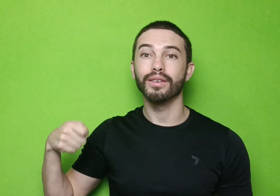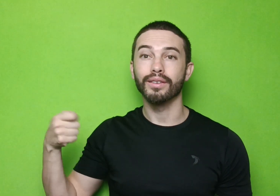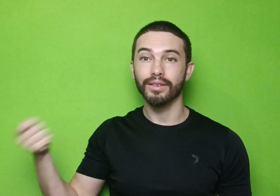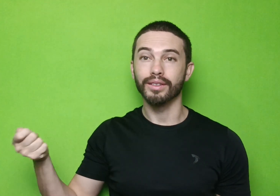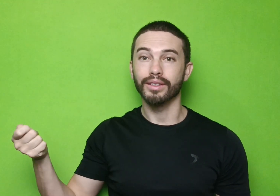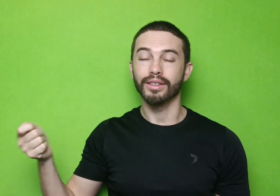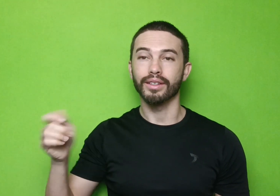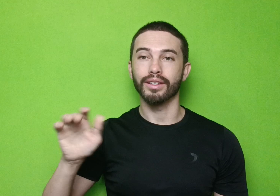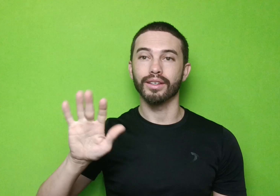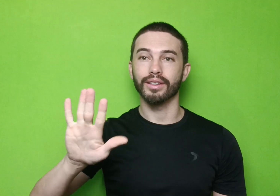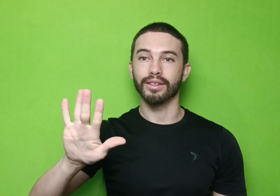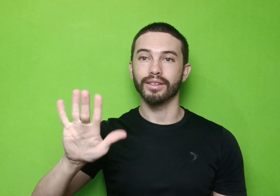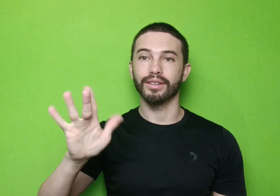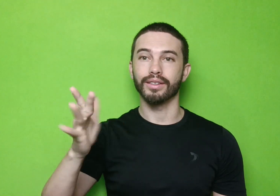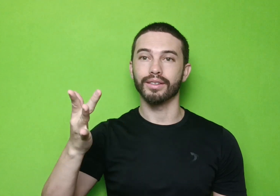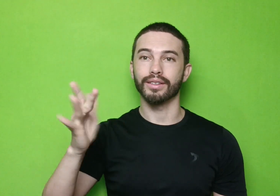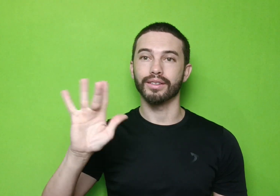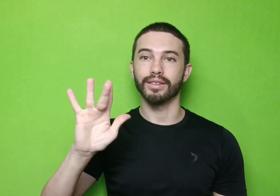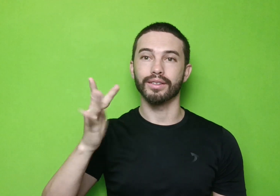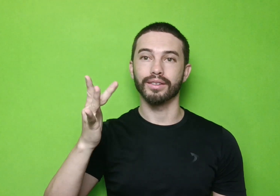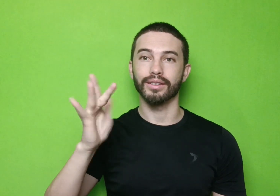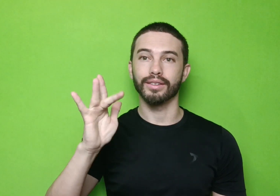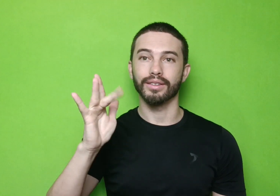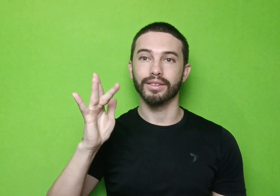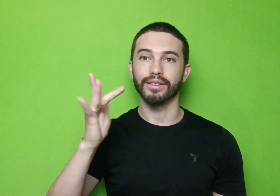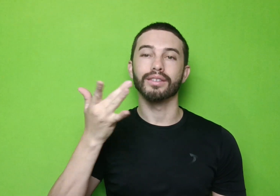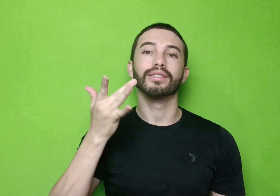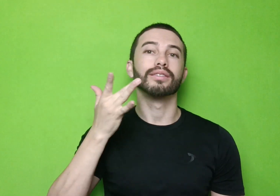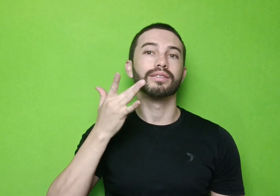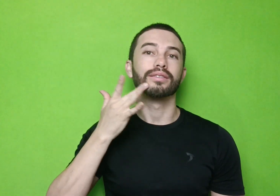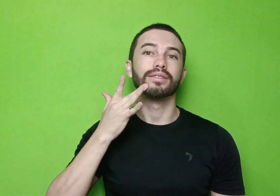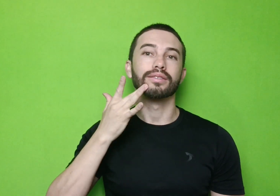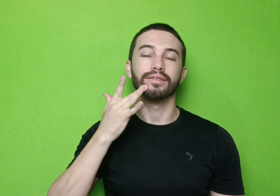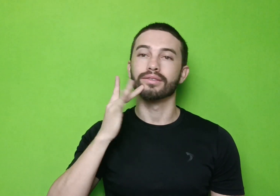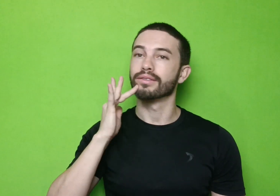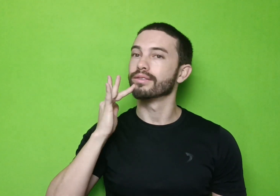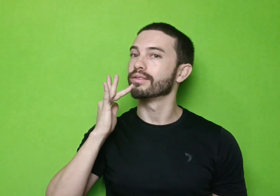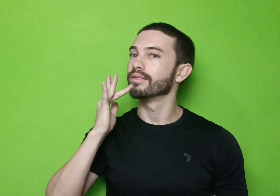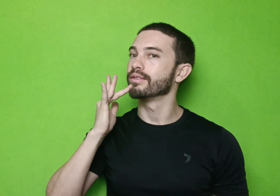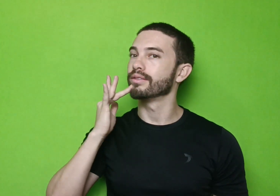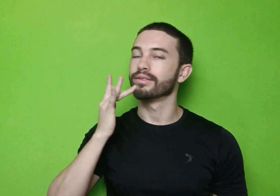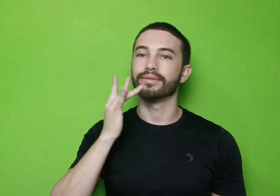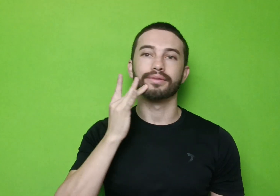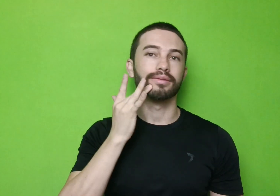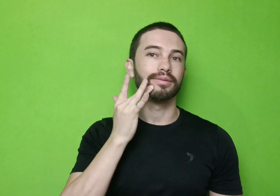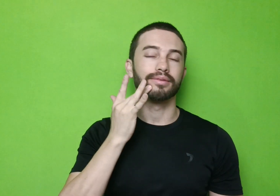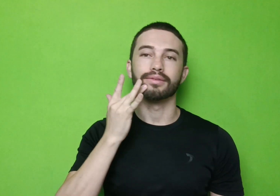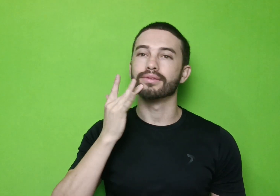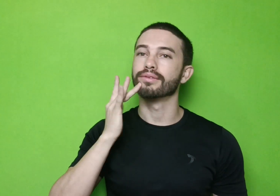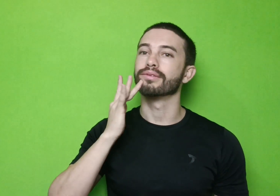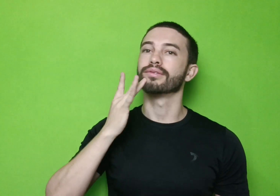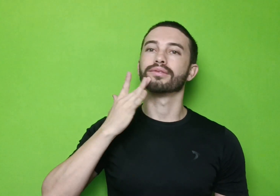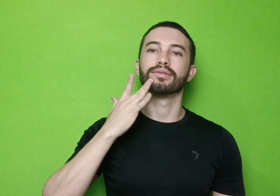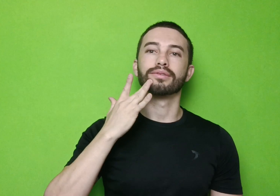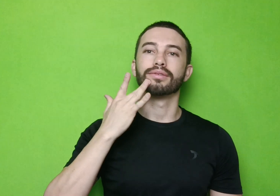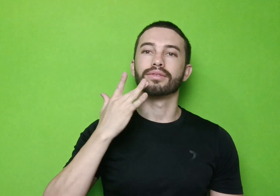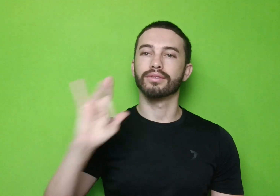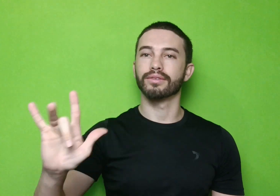utilizaremos o dedo do meio, o dedo médio, colocaremos assim ó, próxima boca e faremos este